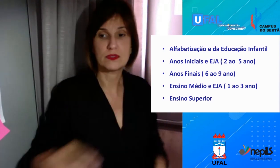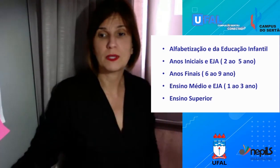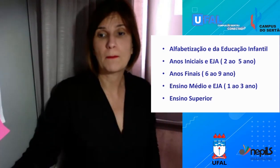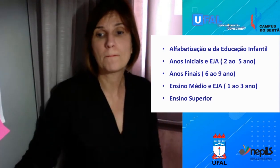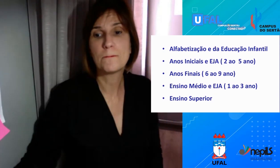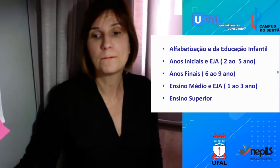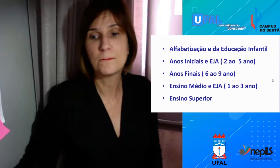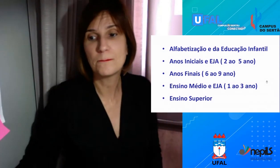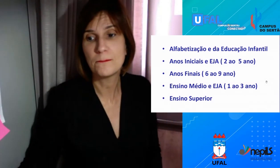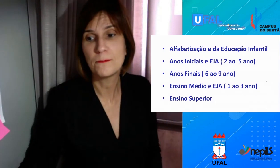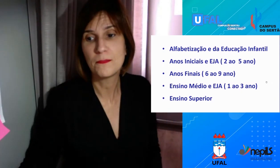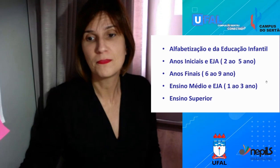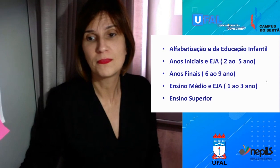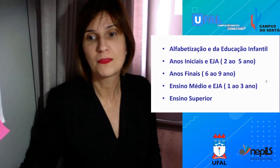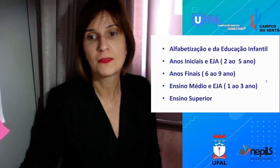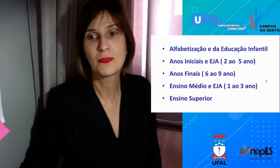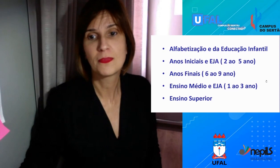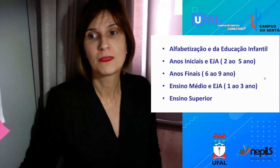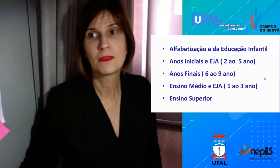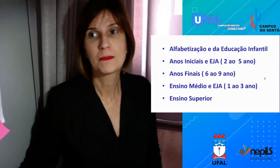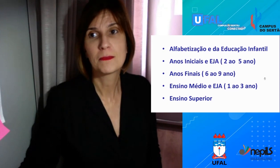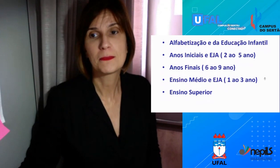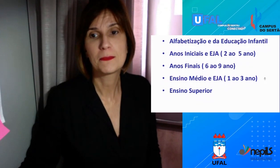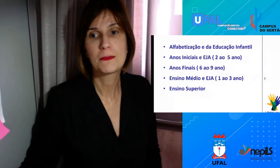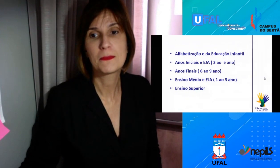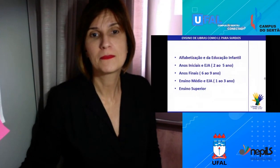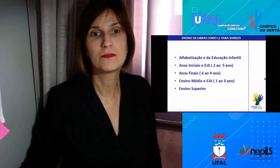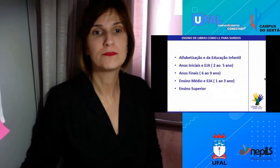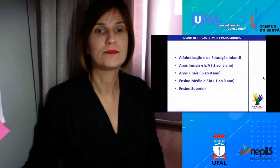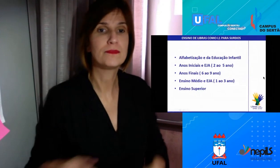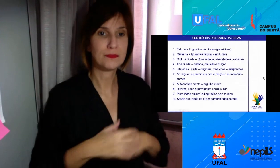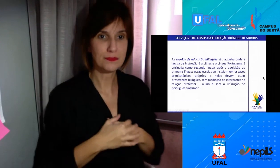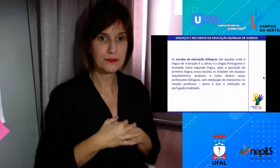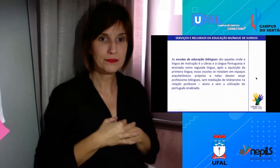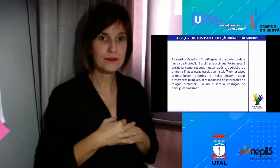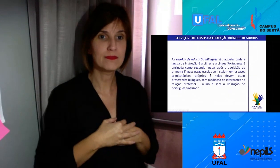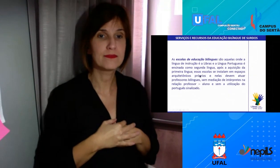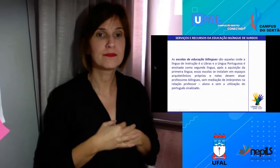andar juntos. Próximo slide, por gentileza.